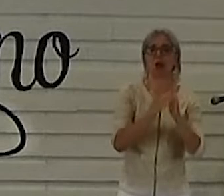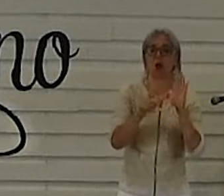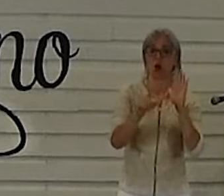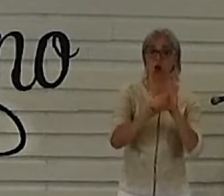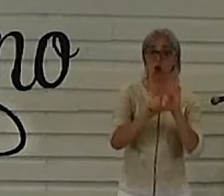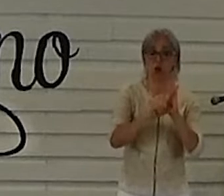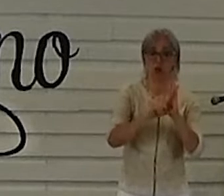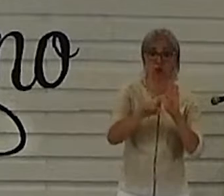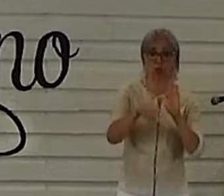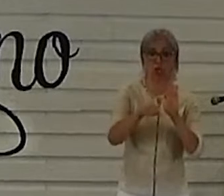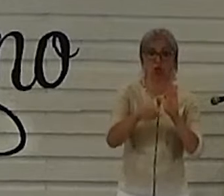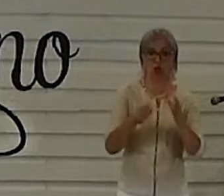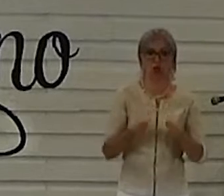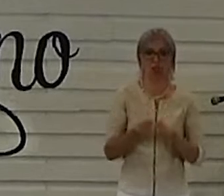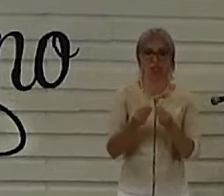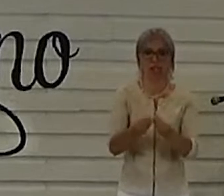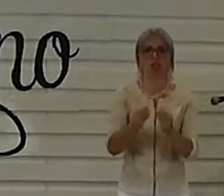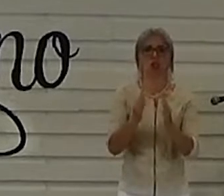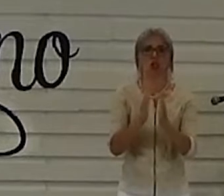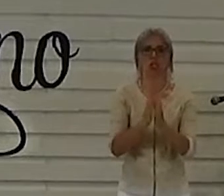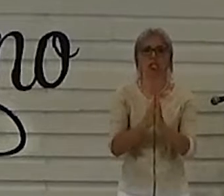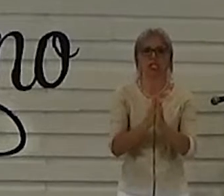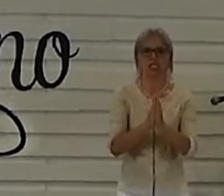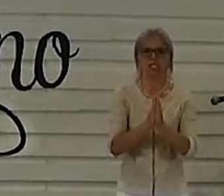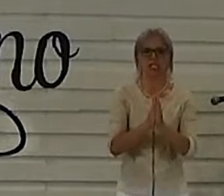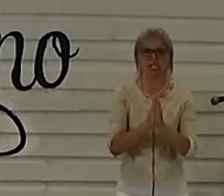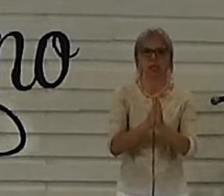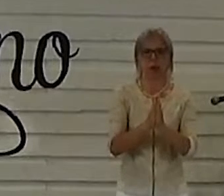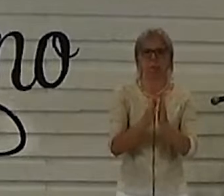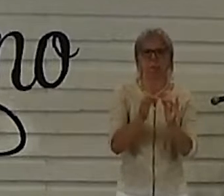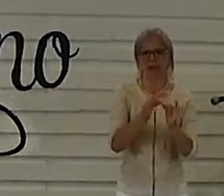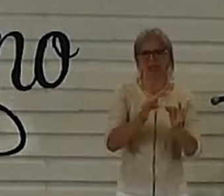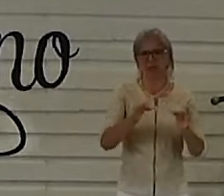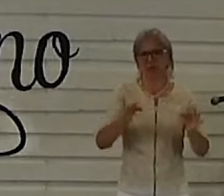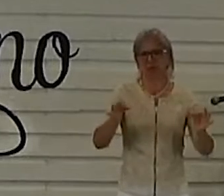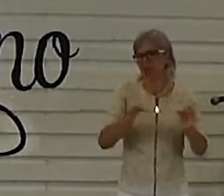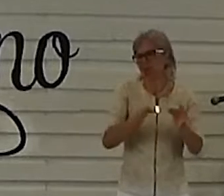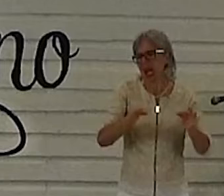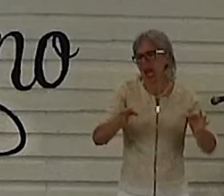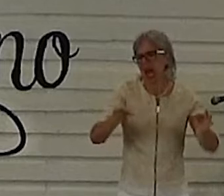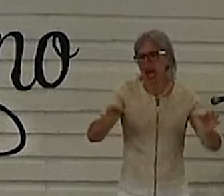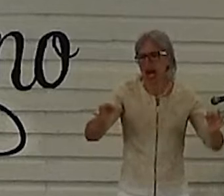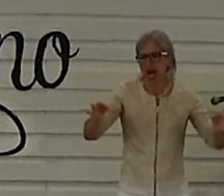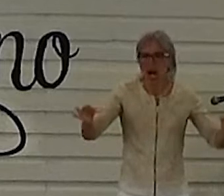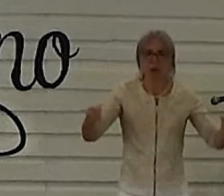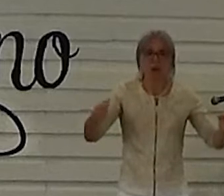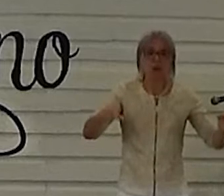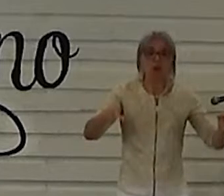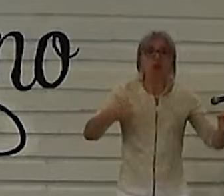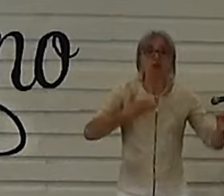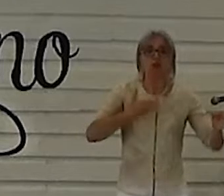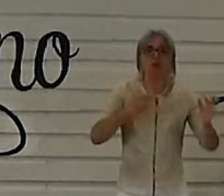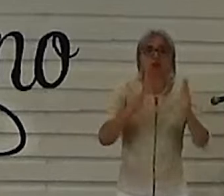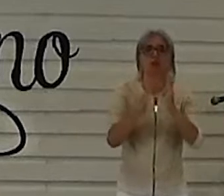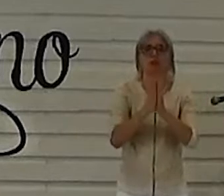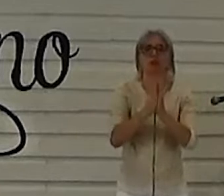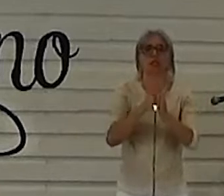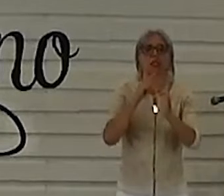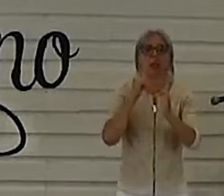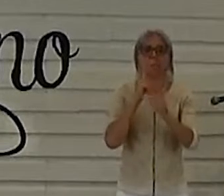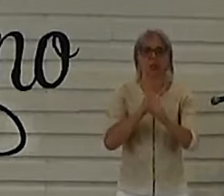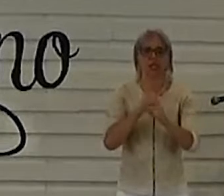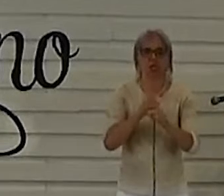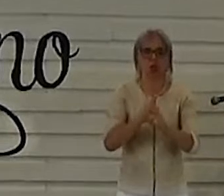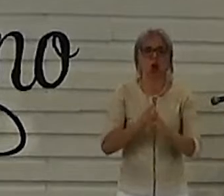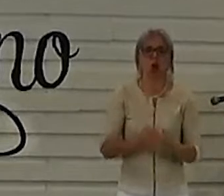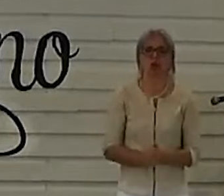quadrati per fare un locale. Tutto questo perché? Perché c'è il bisogno. Perché